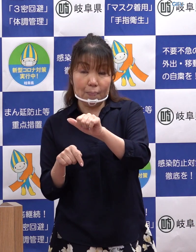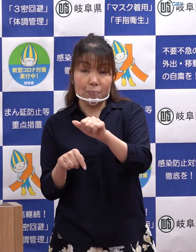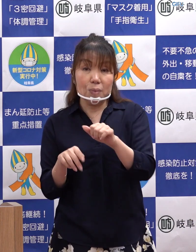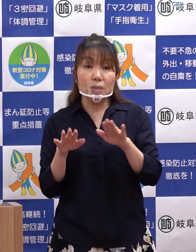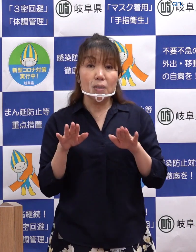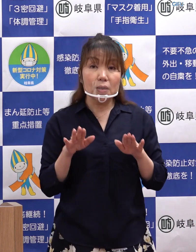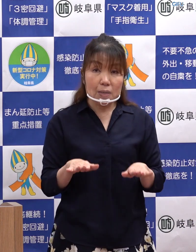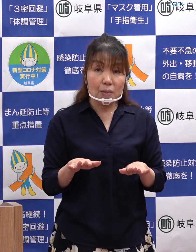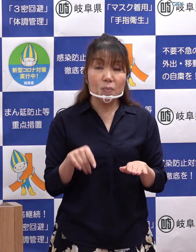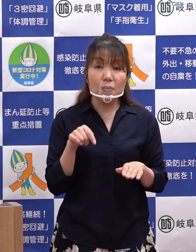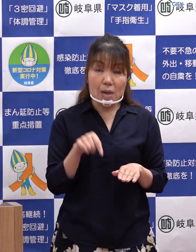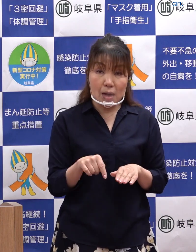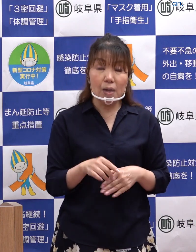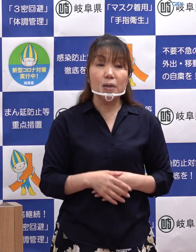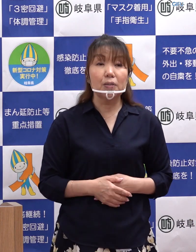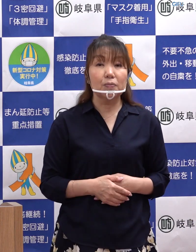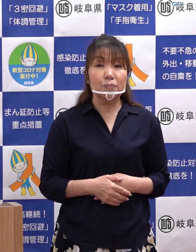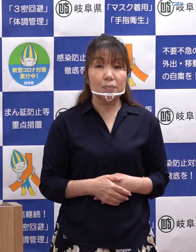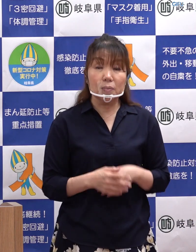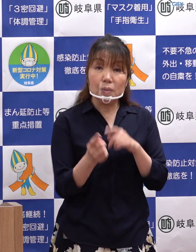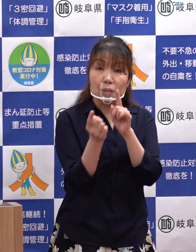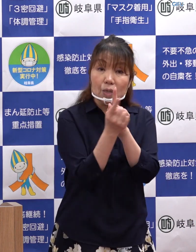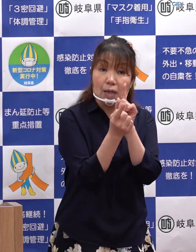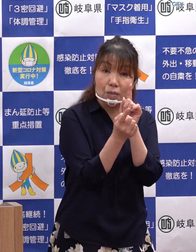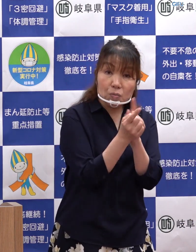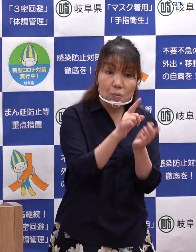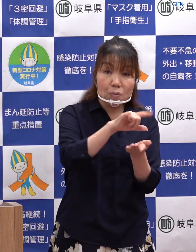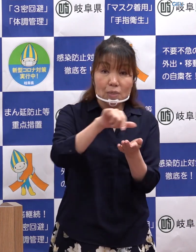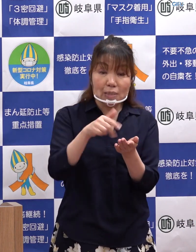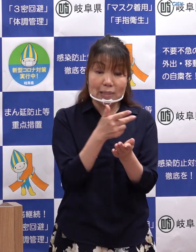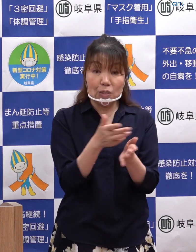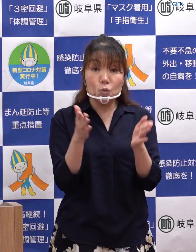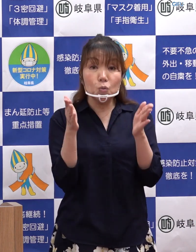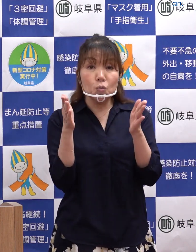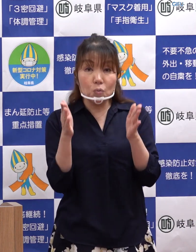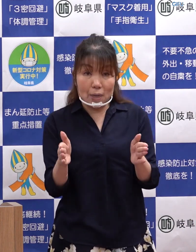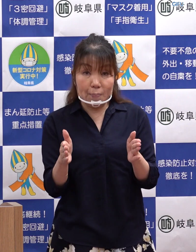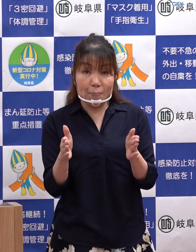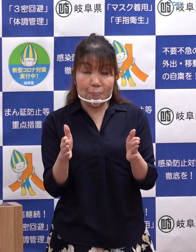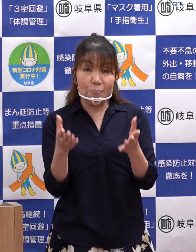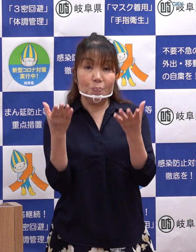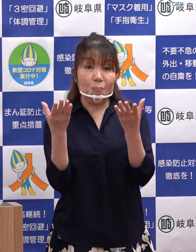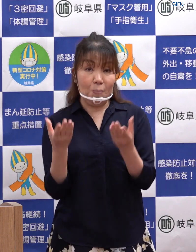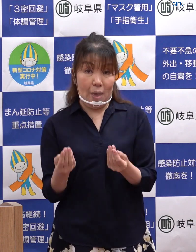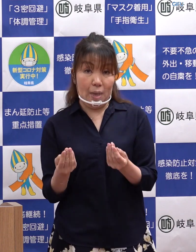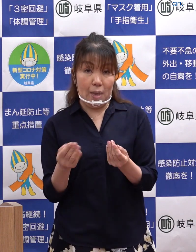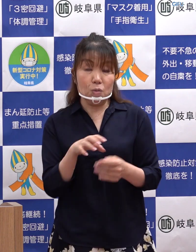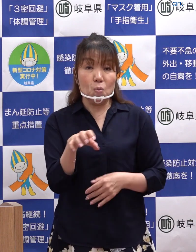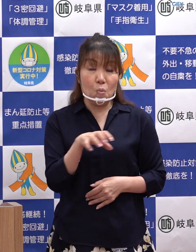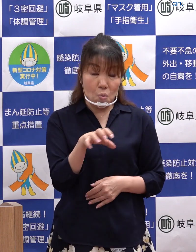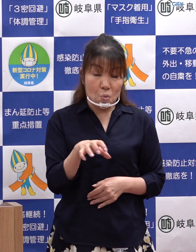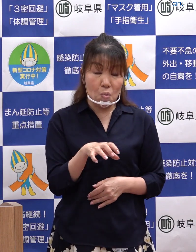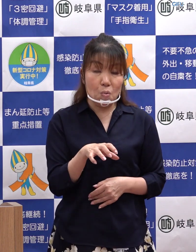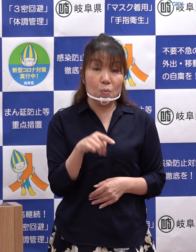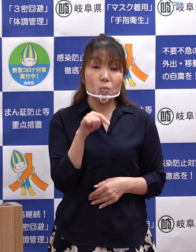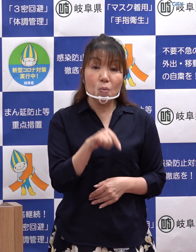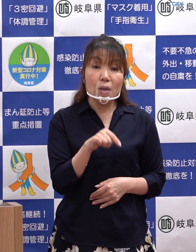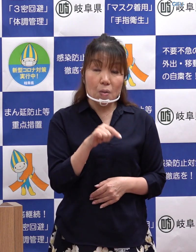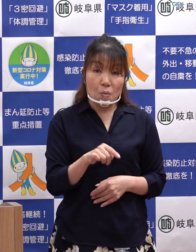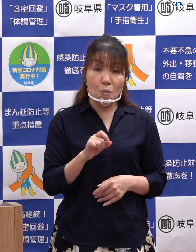このまん延防止対象地域としては1週間経ったところでありますので、着実にこれ